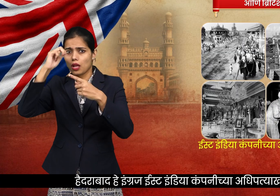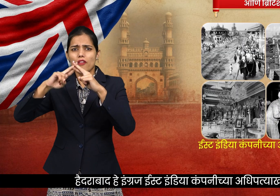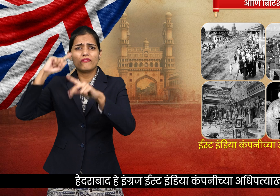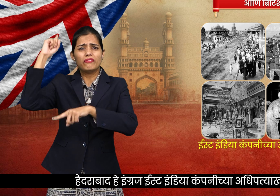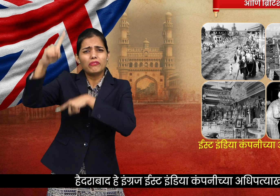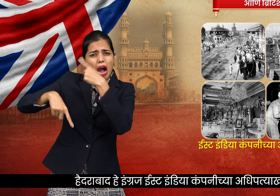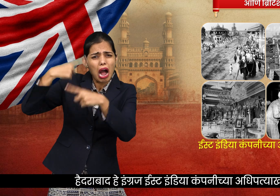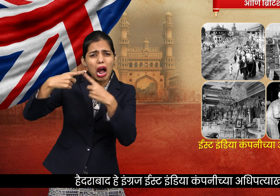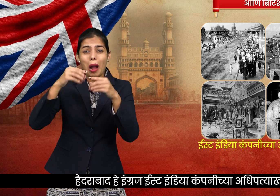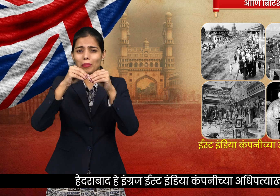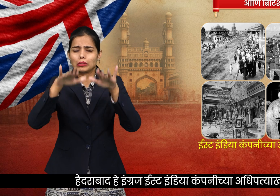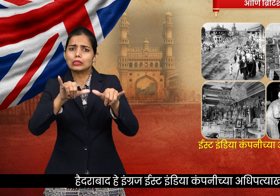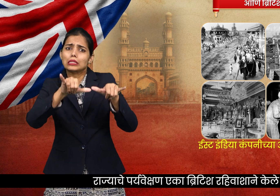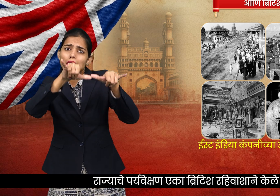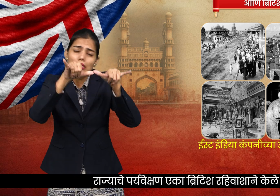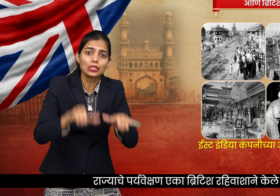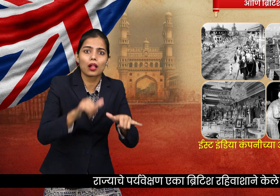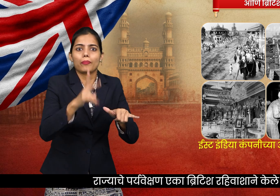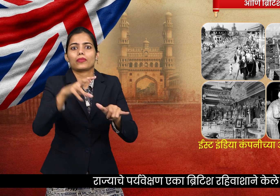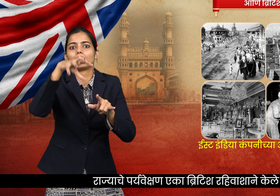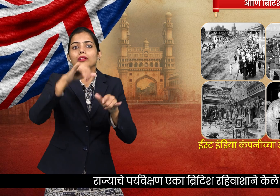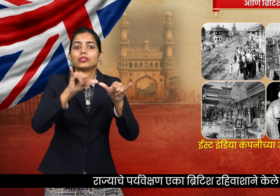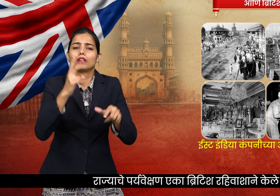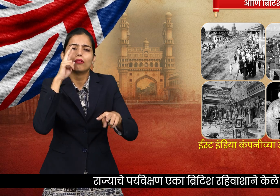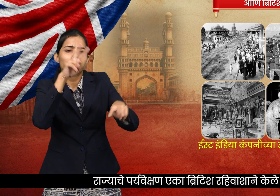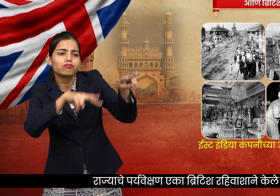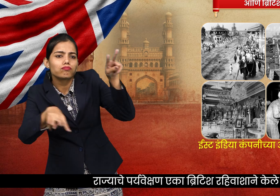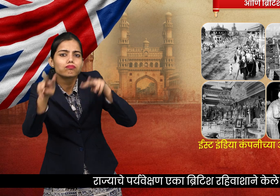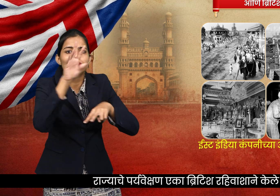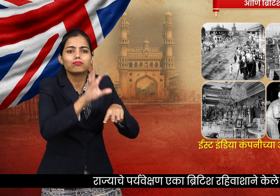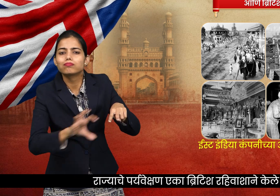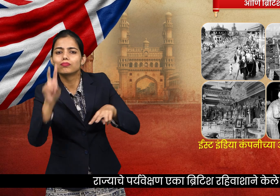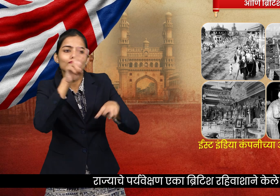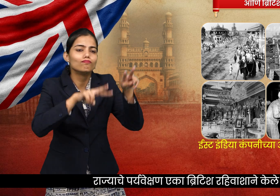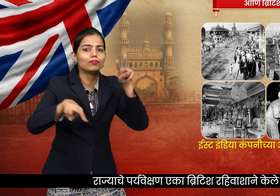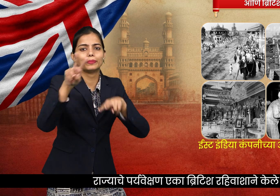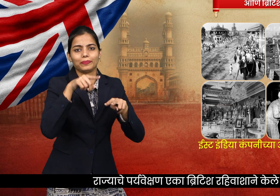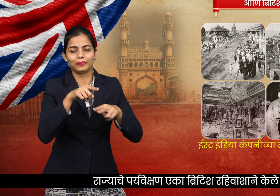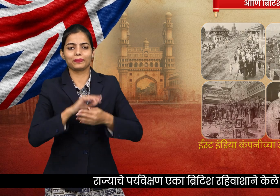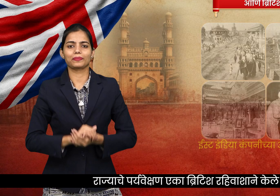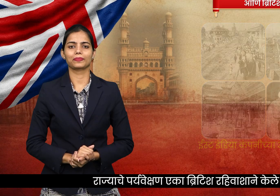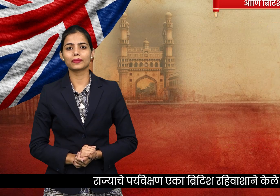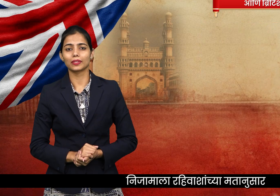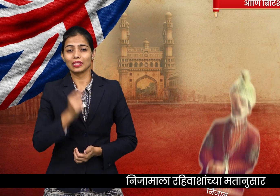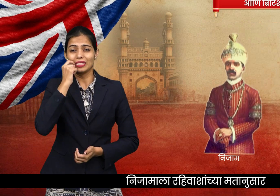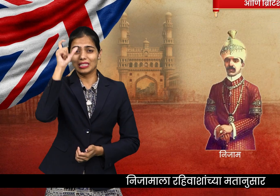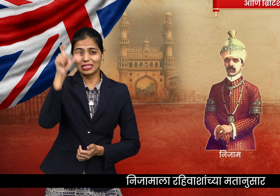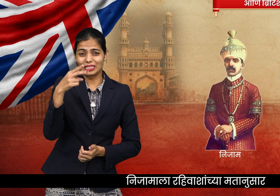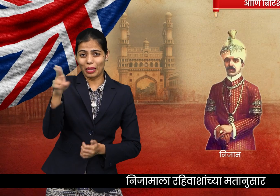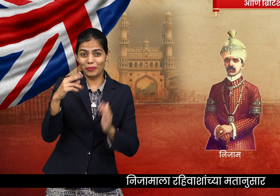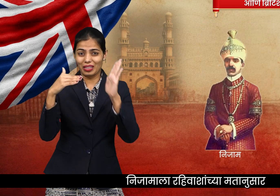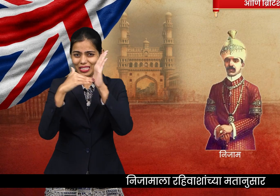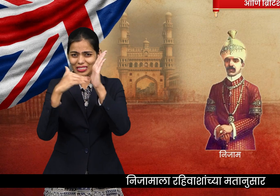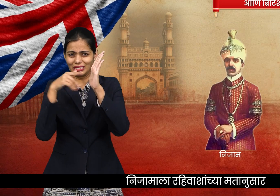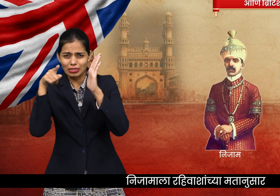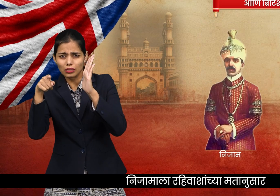कंपनीच्या आधिपत्याखाली होते. राज्याचे पर्यवेक्षण एक ब्रिटिश रहिवाशाने केले होते.